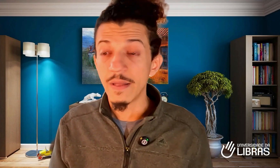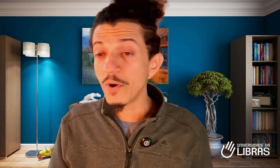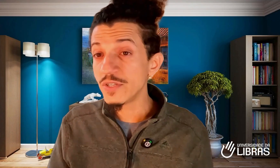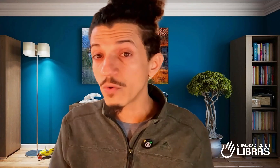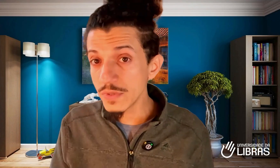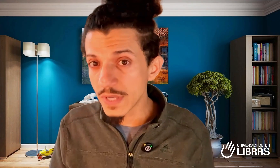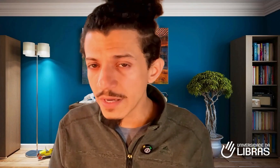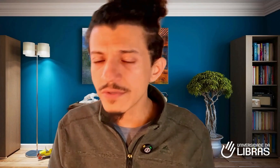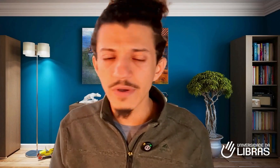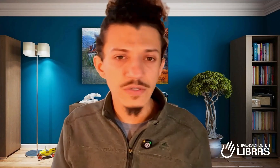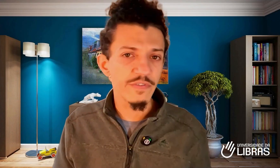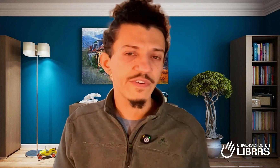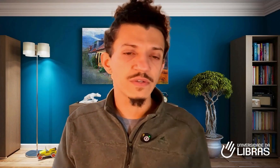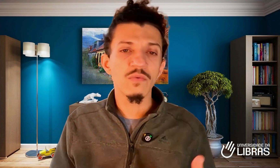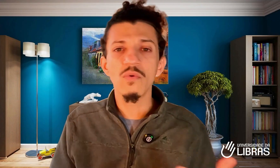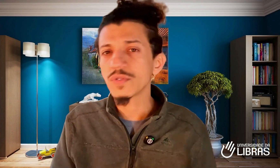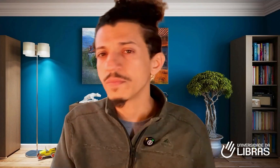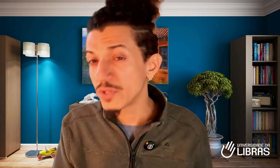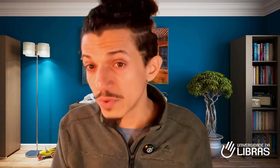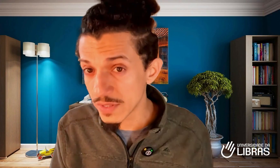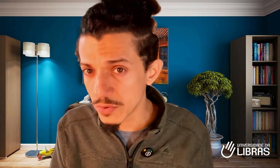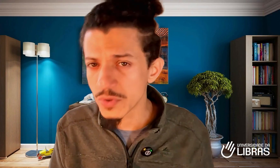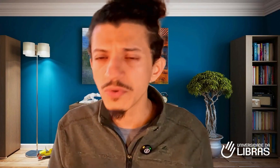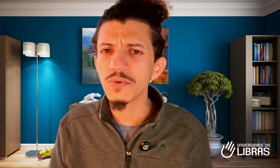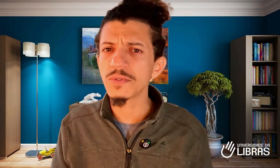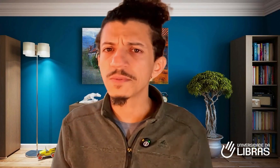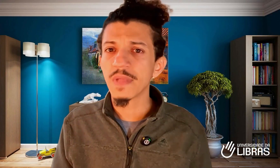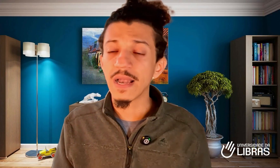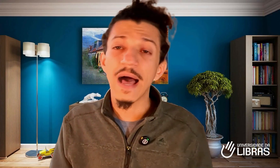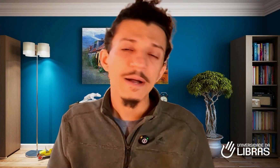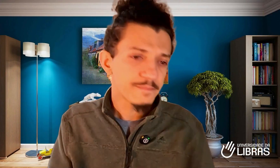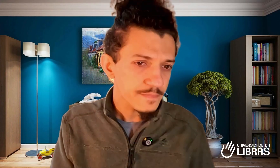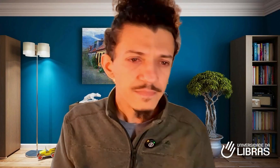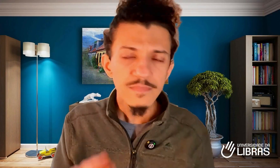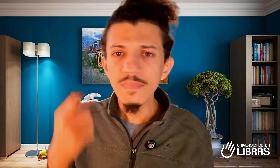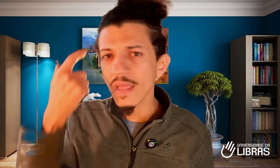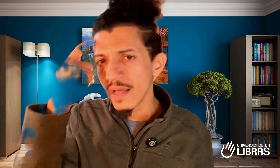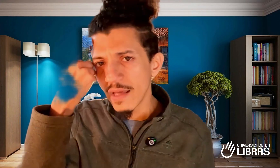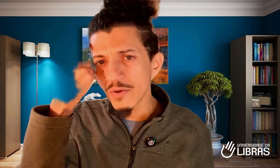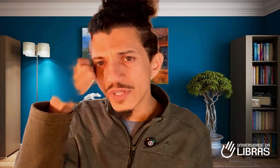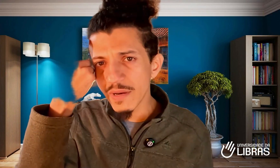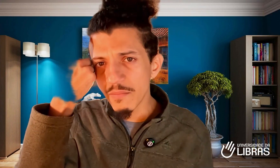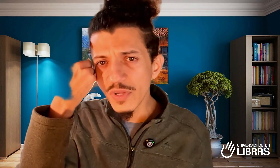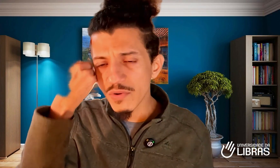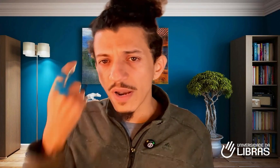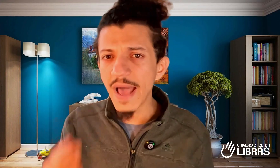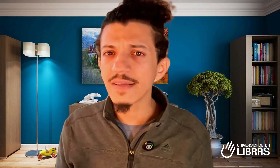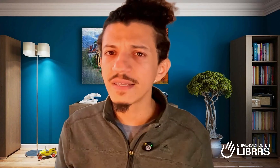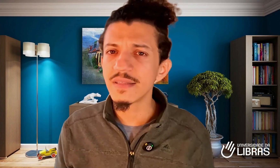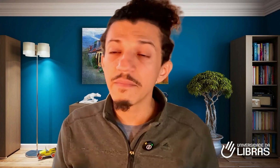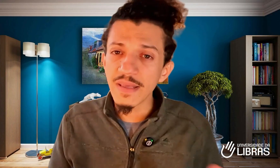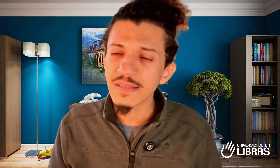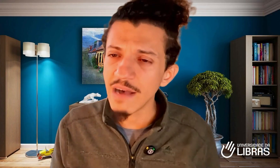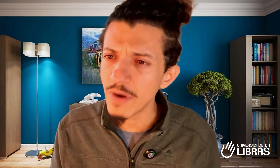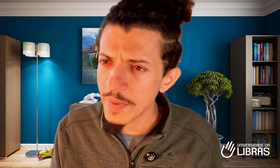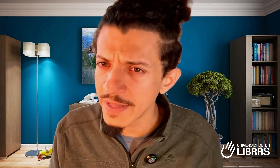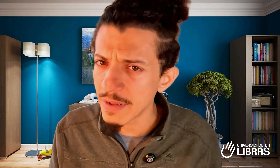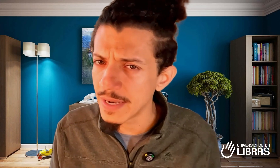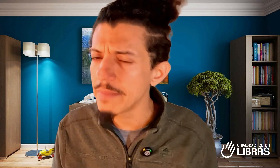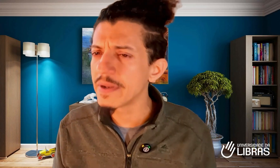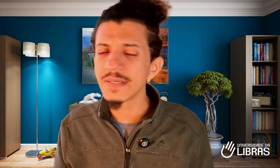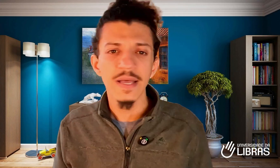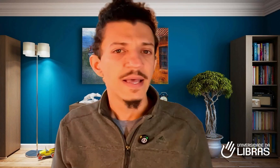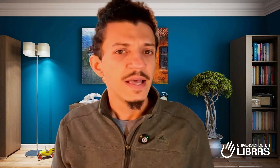Depois de alguns anos, eu resolvi fazer um curso numa instituição de surdos. Lá Eu tinha muitos colegas que também estavam